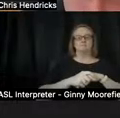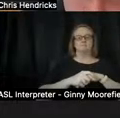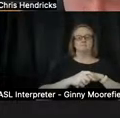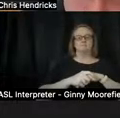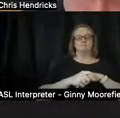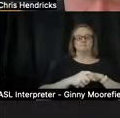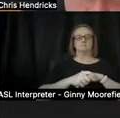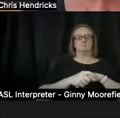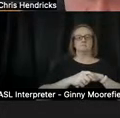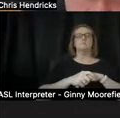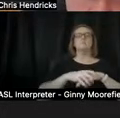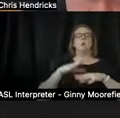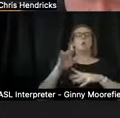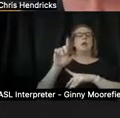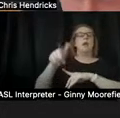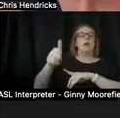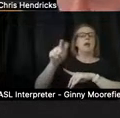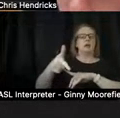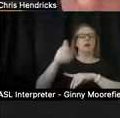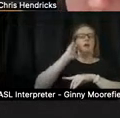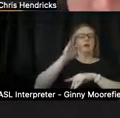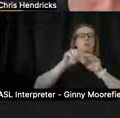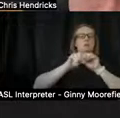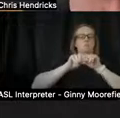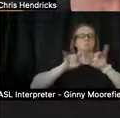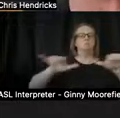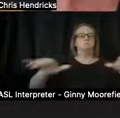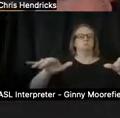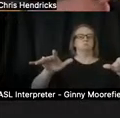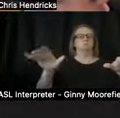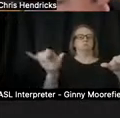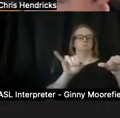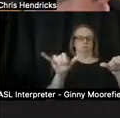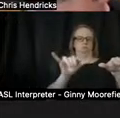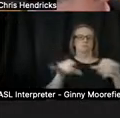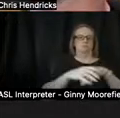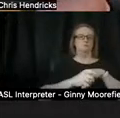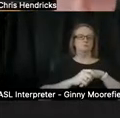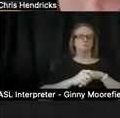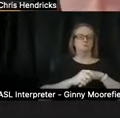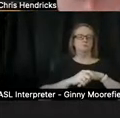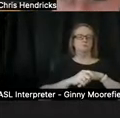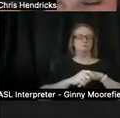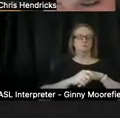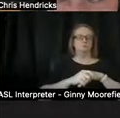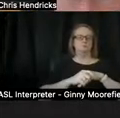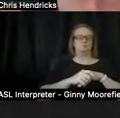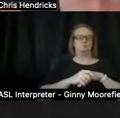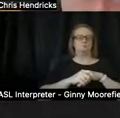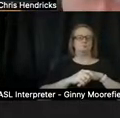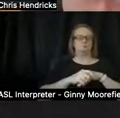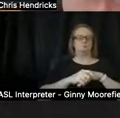de nuevo Volveré compartiremos esta información con todo el mundo que ha estado en esta reunión